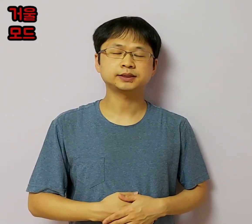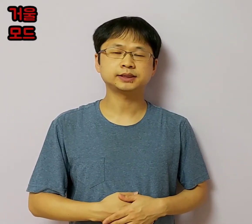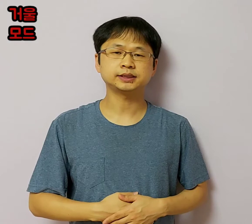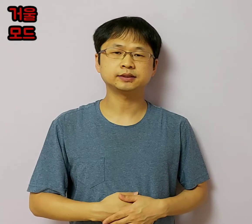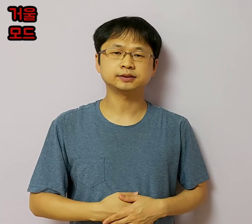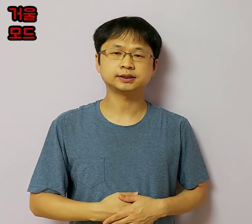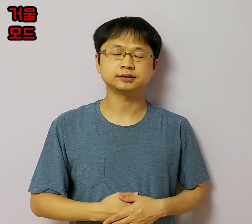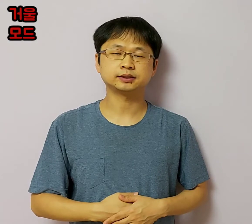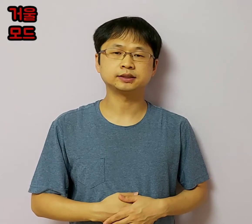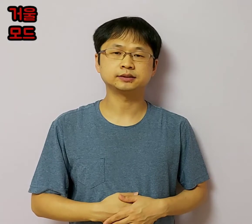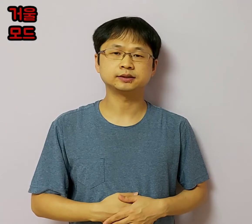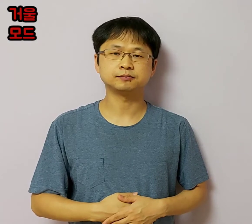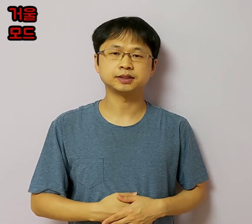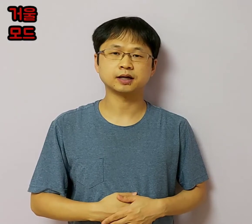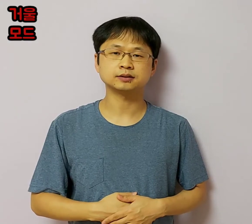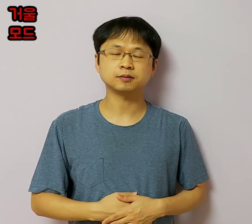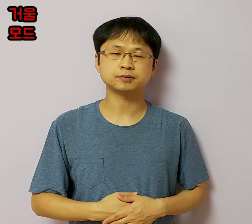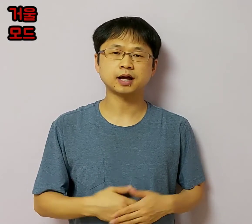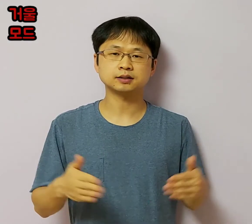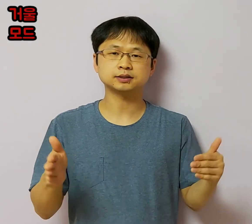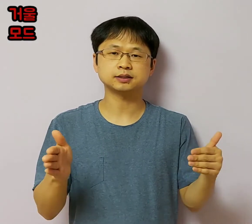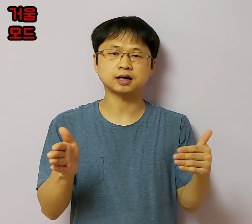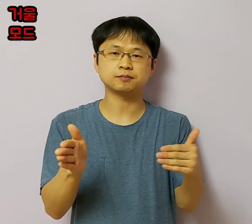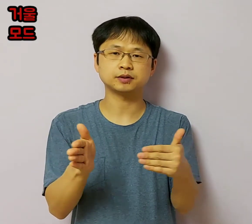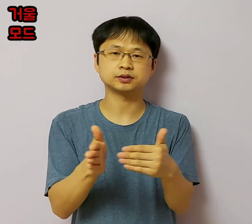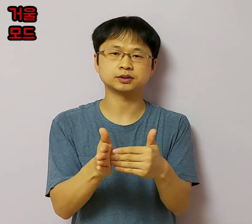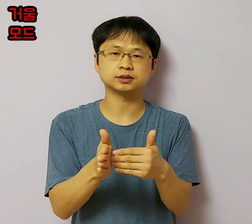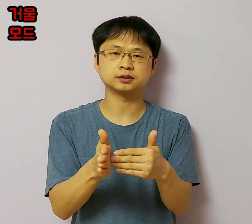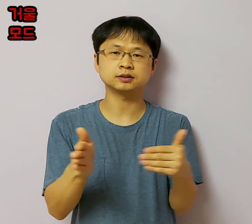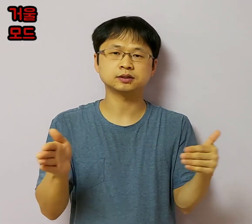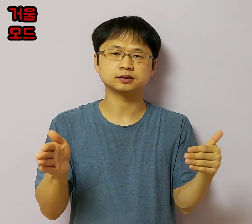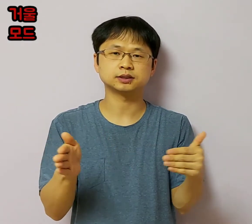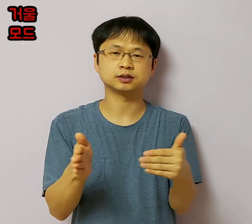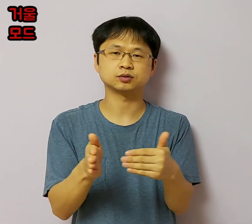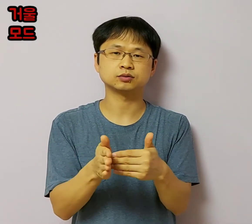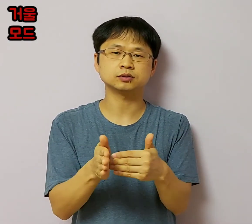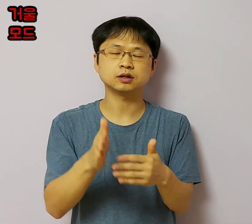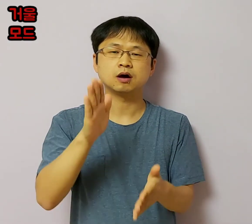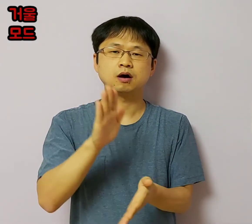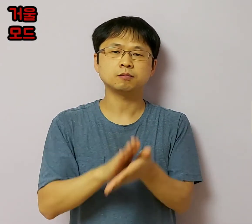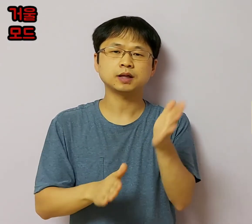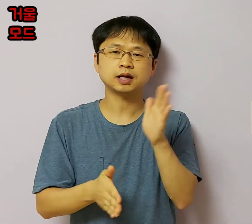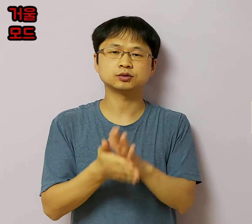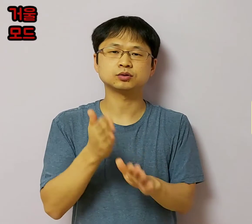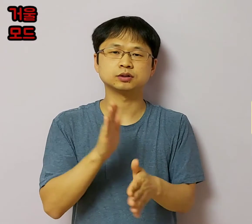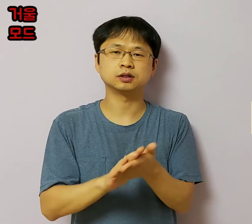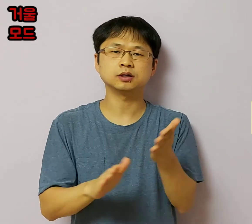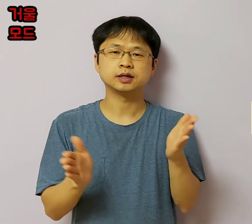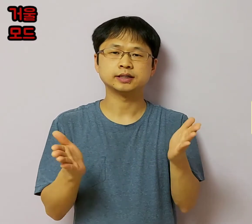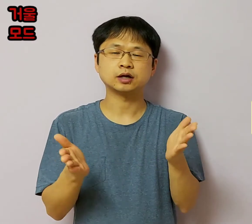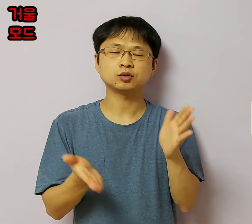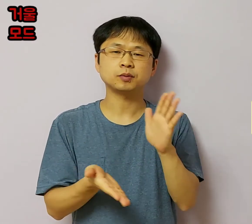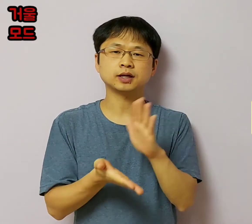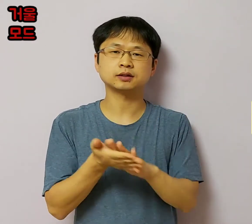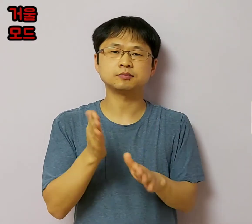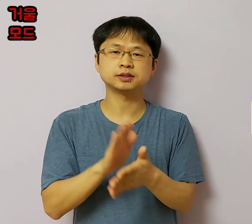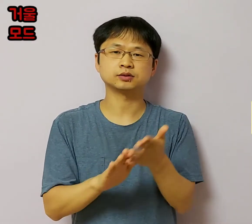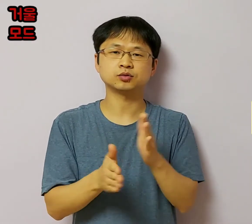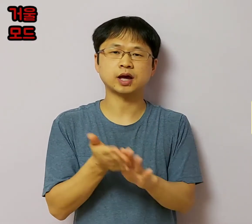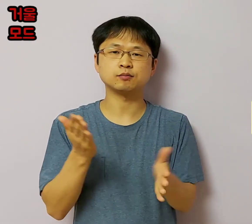끝없이 이어진 길을입니다. 끝없다. 끝은 아까 배웠죠. 끝이랑 끝. 없다라는 소는 양손바닥 털면서 손에